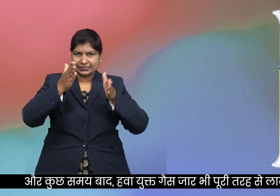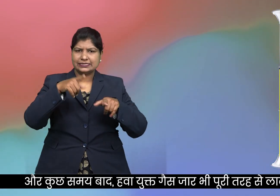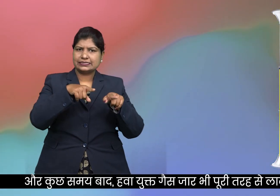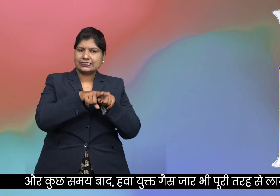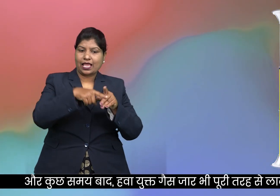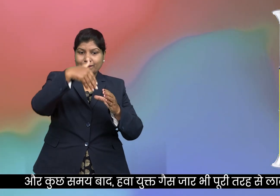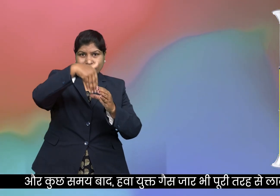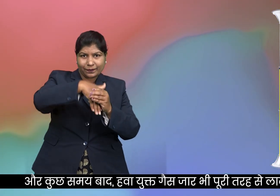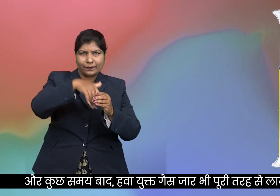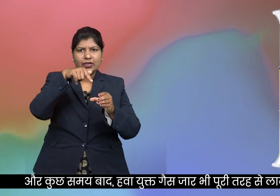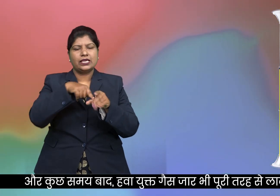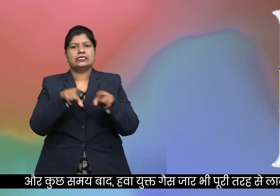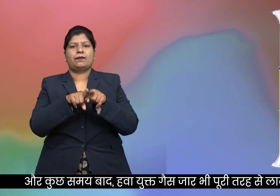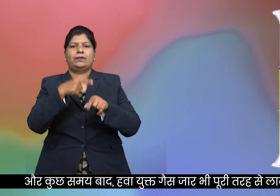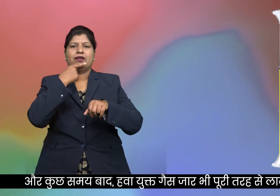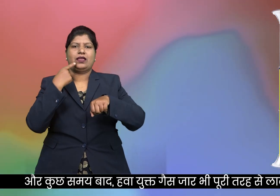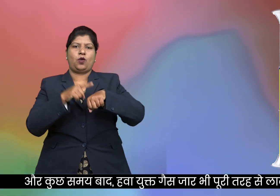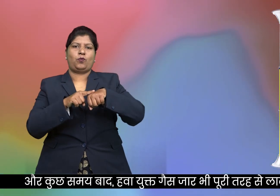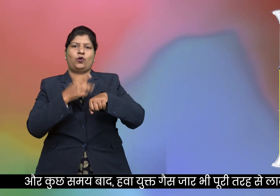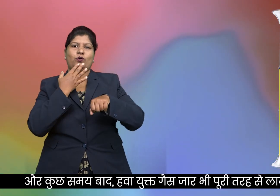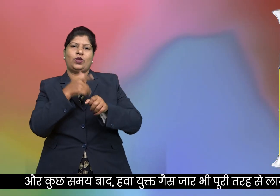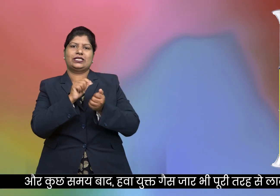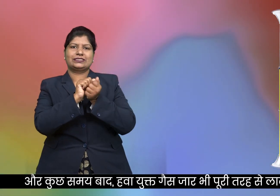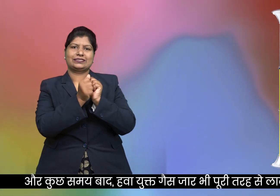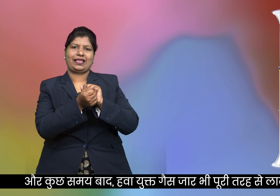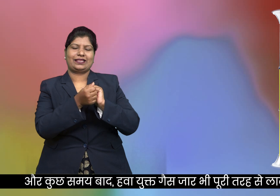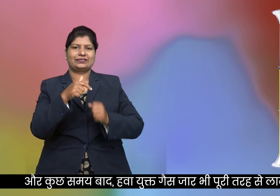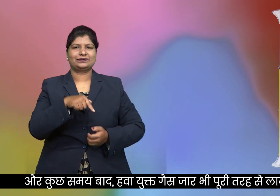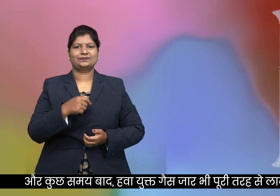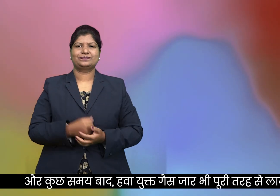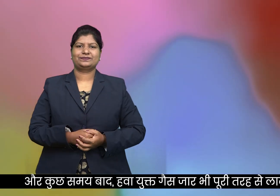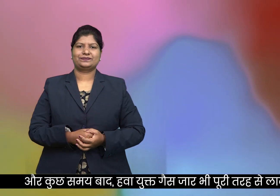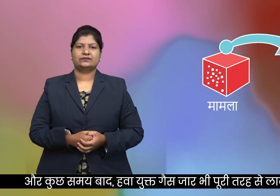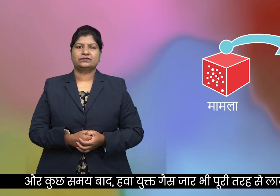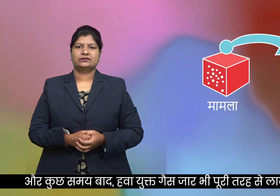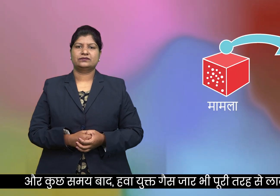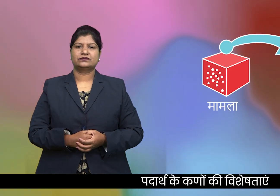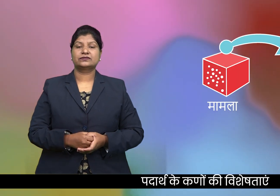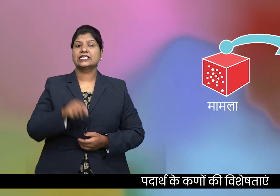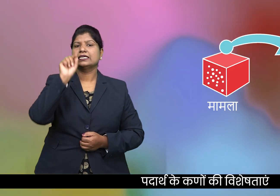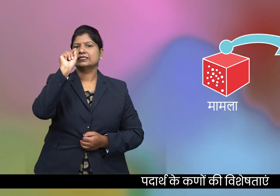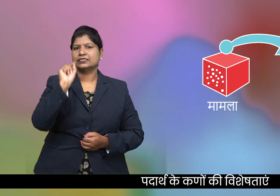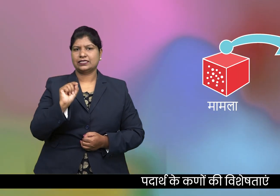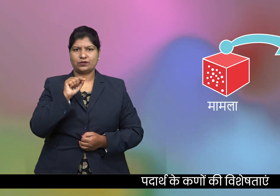भी पूरी तरह से लाल भूरे रंग का हो जाता है। पदार्थ के कणों